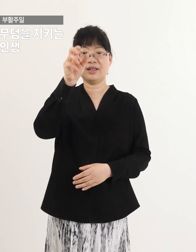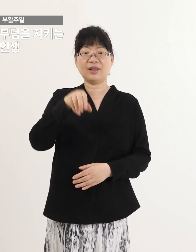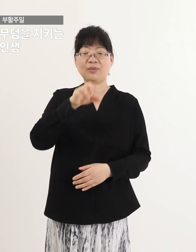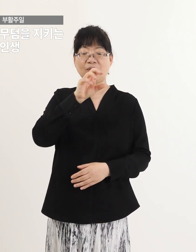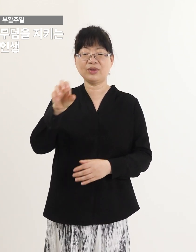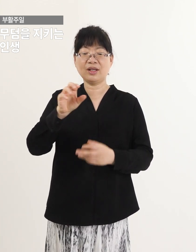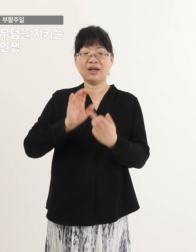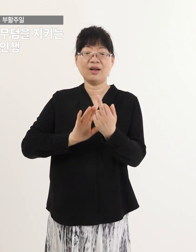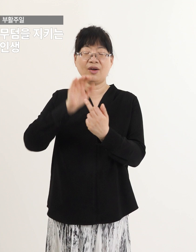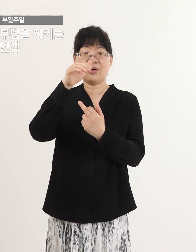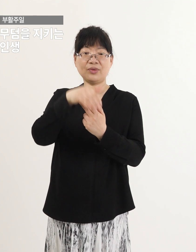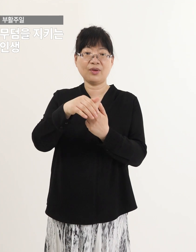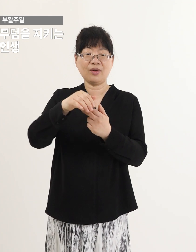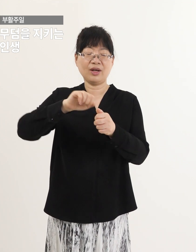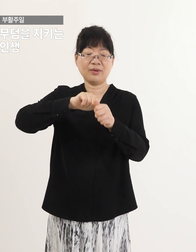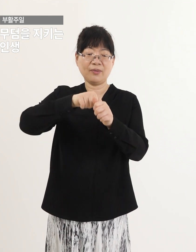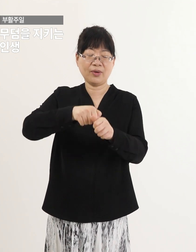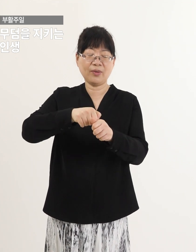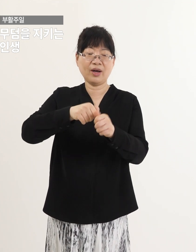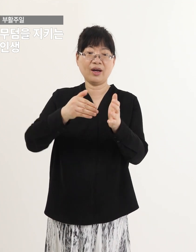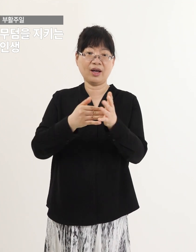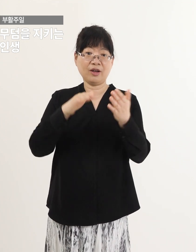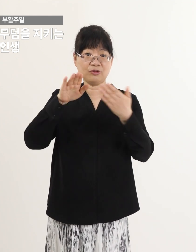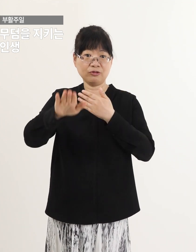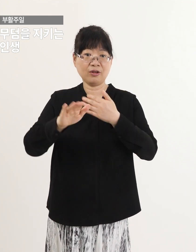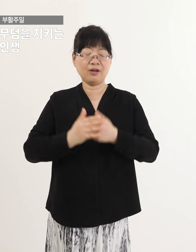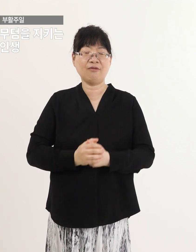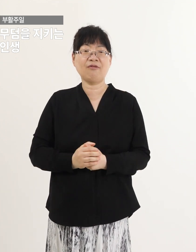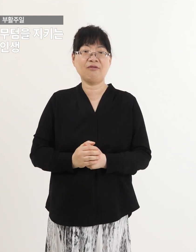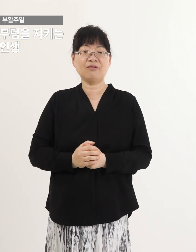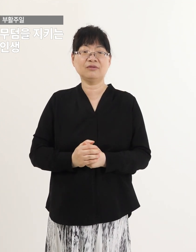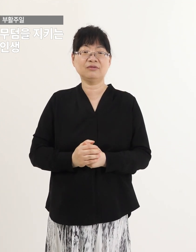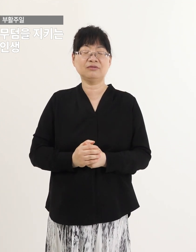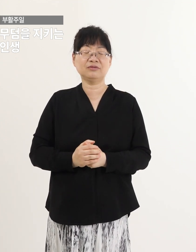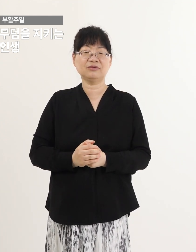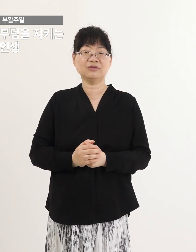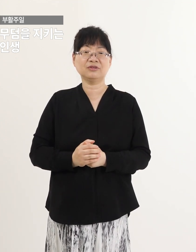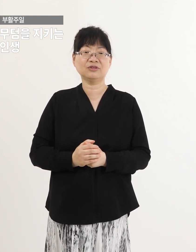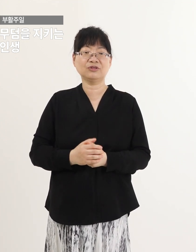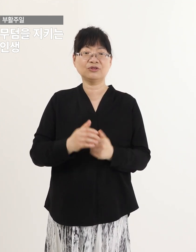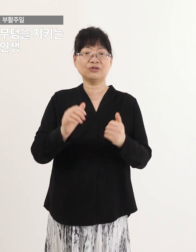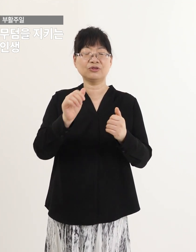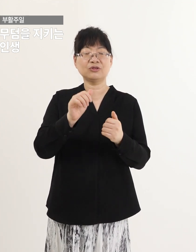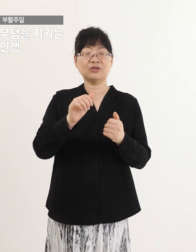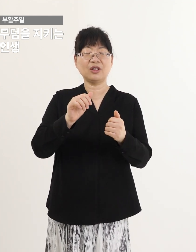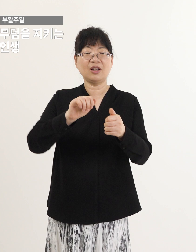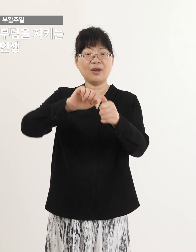십자가에 처형하면서 그가 그 처형되어 가는,